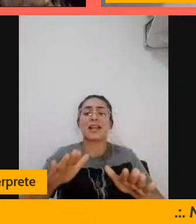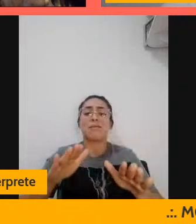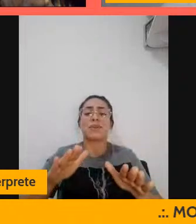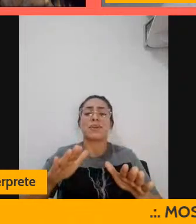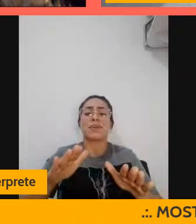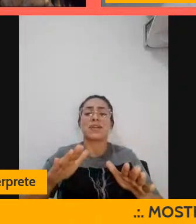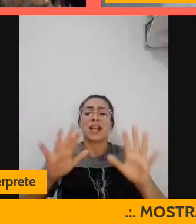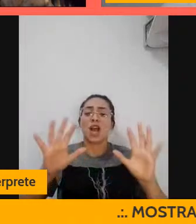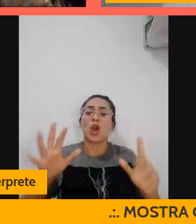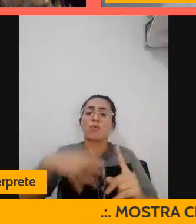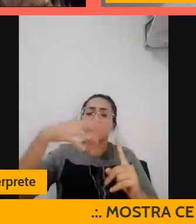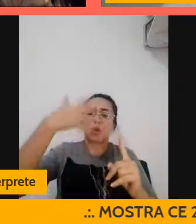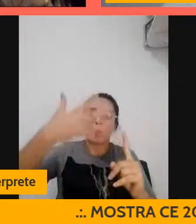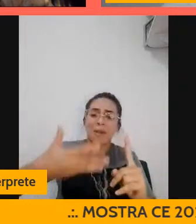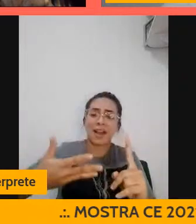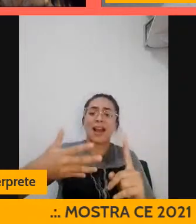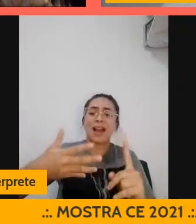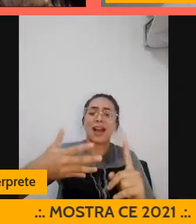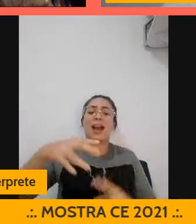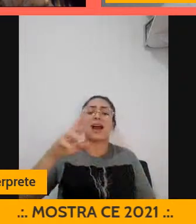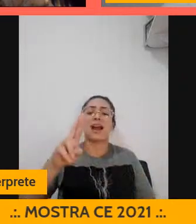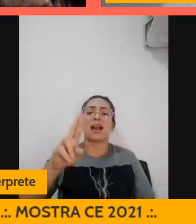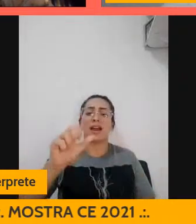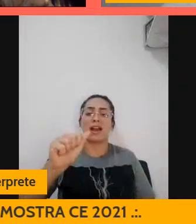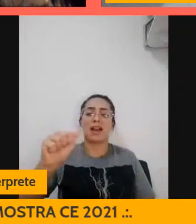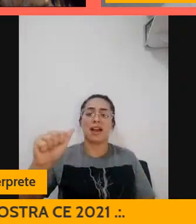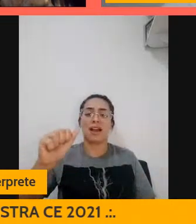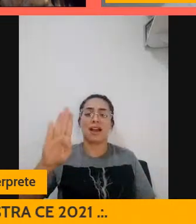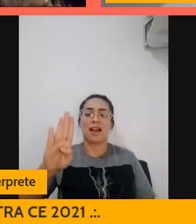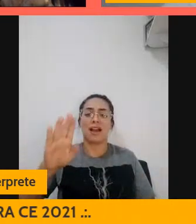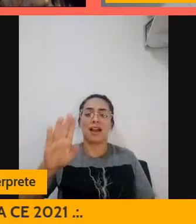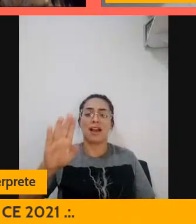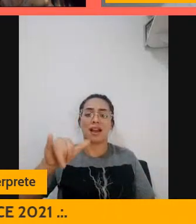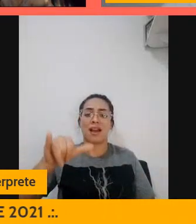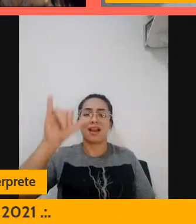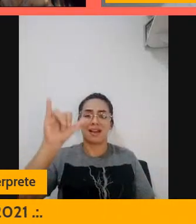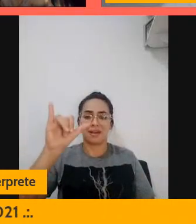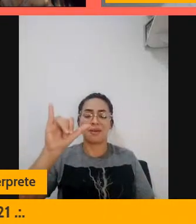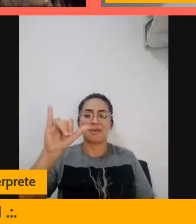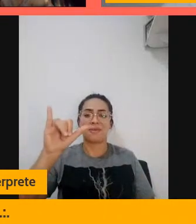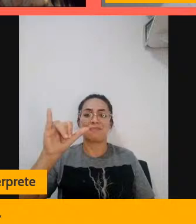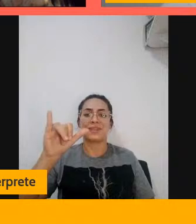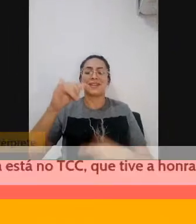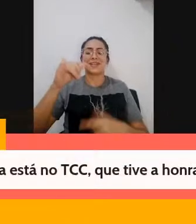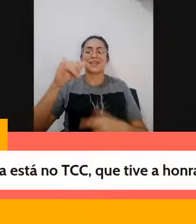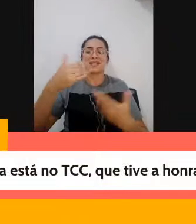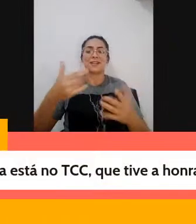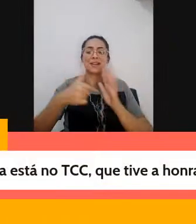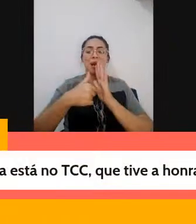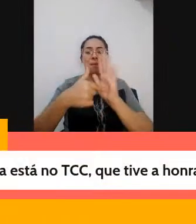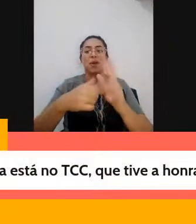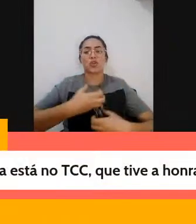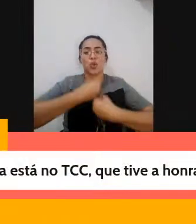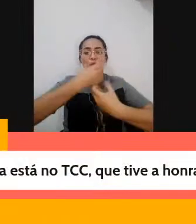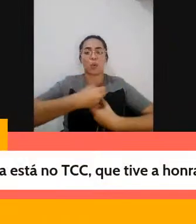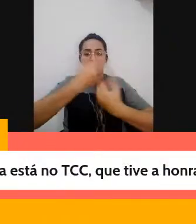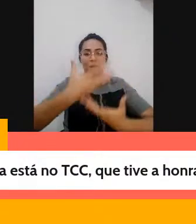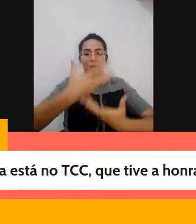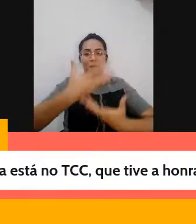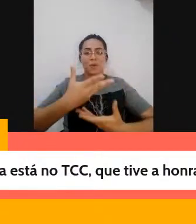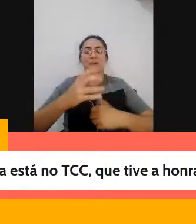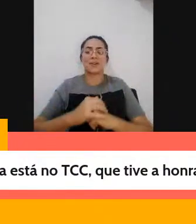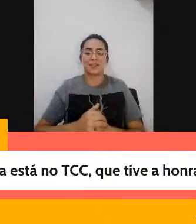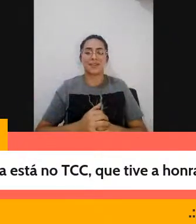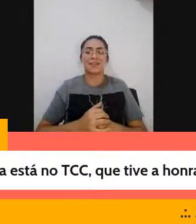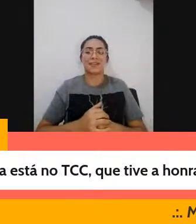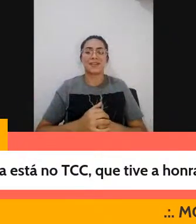seja, também feita por um grupo de estudantes, né, que a professora Marineuma sempre, ano a ano, vai